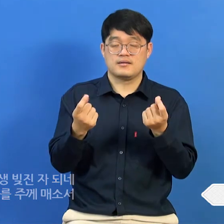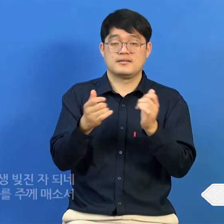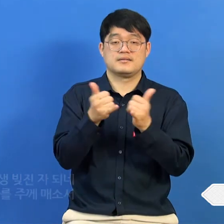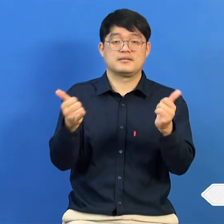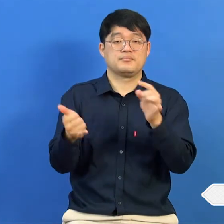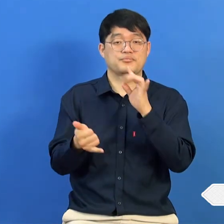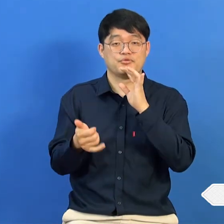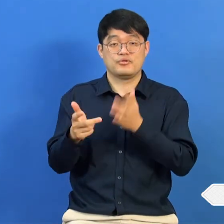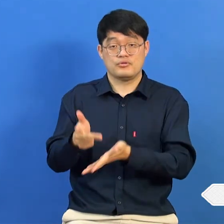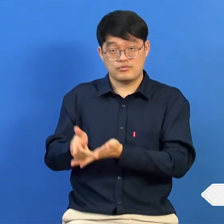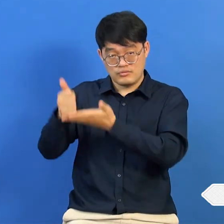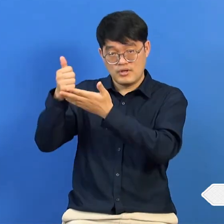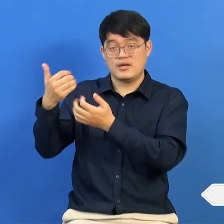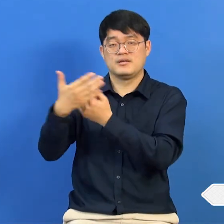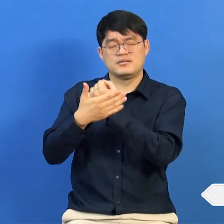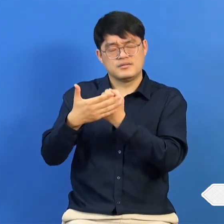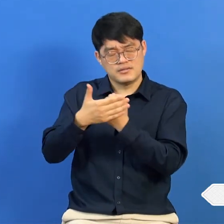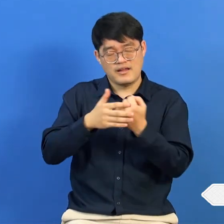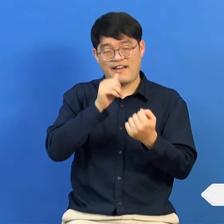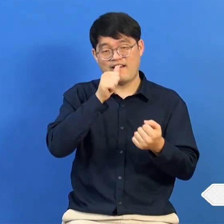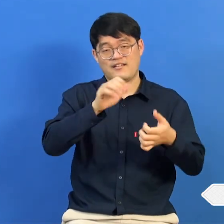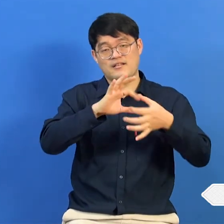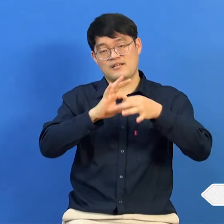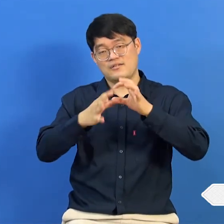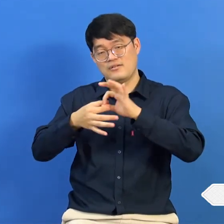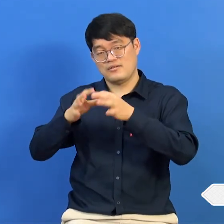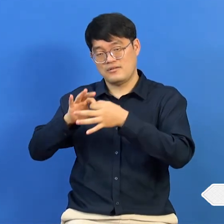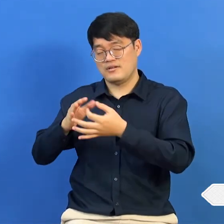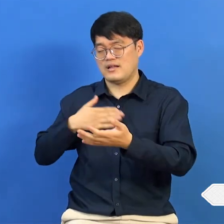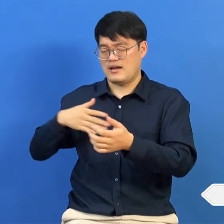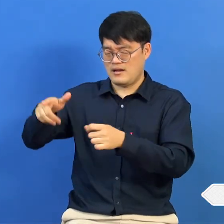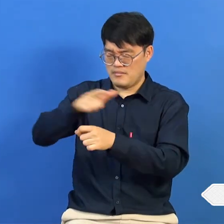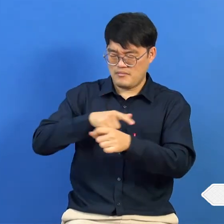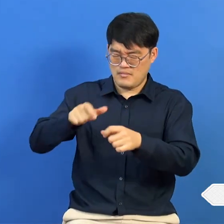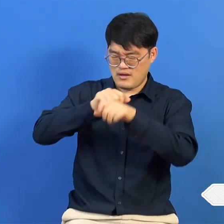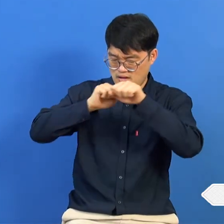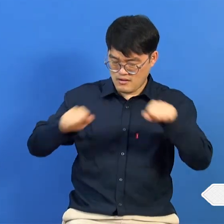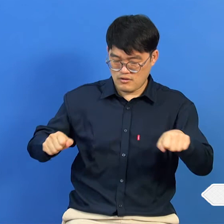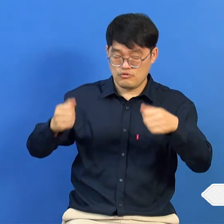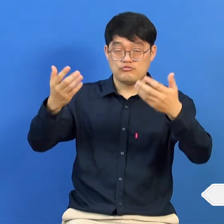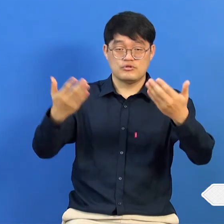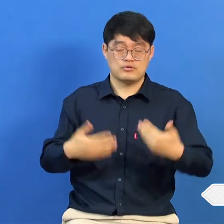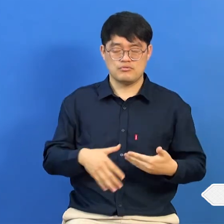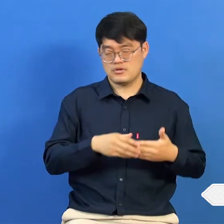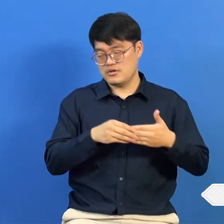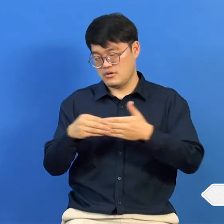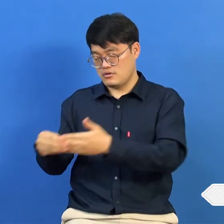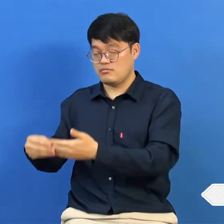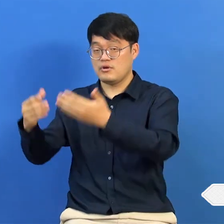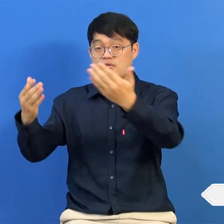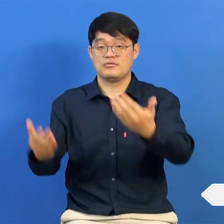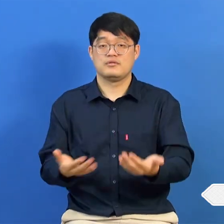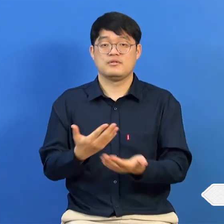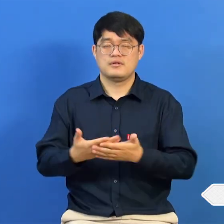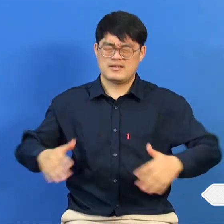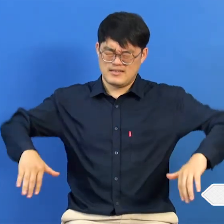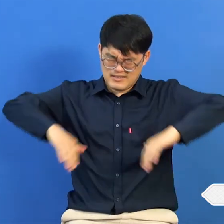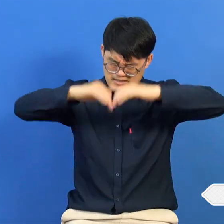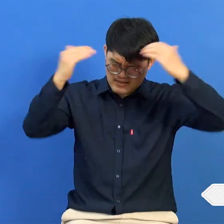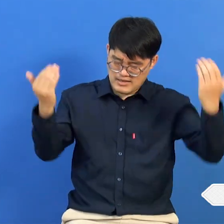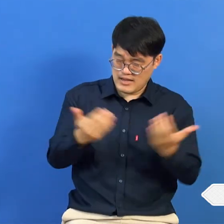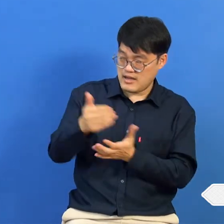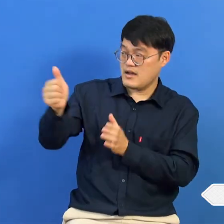주의 은혜의 사슬로 나를 메어주시고 나를 인도해 주소서. 다 맡기겠습니까?